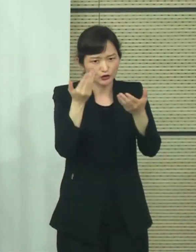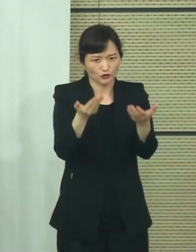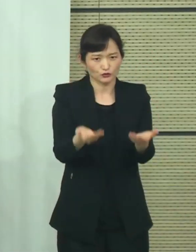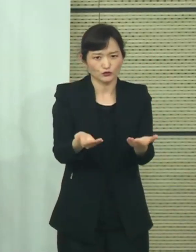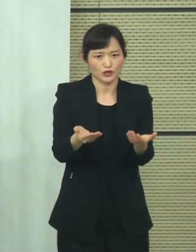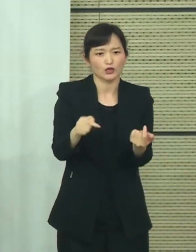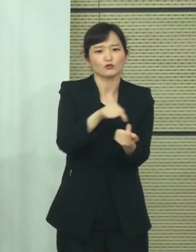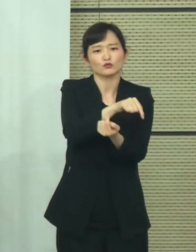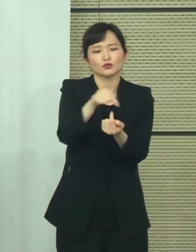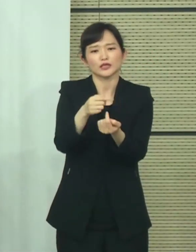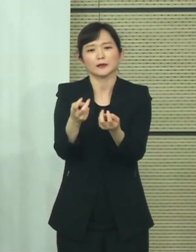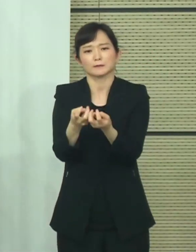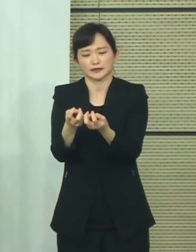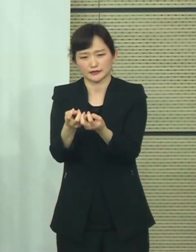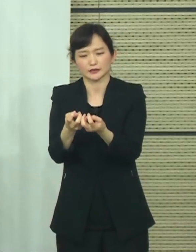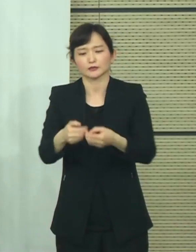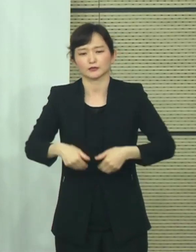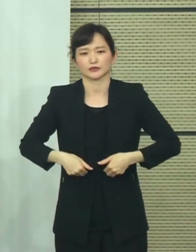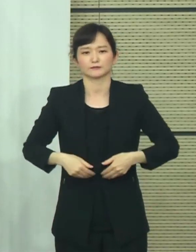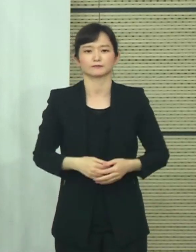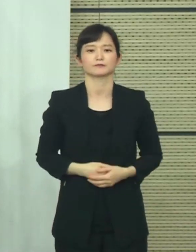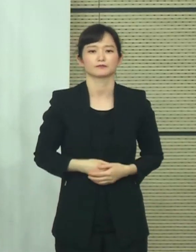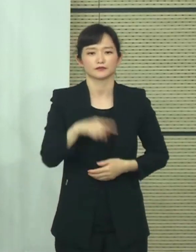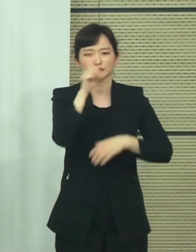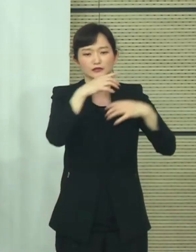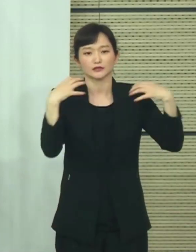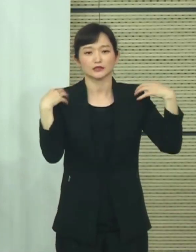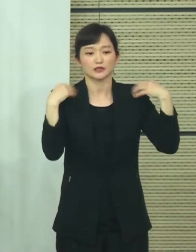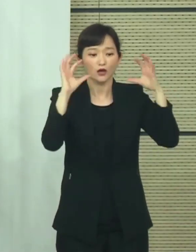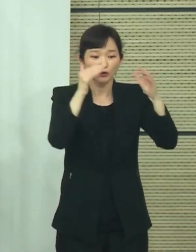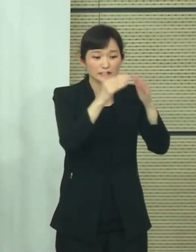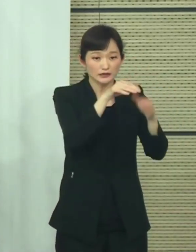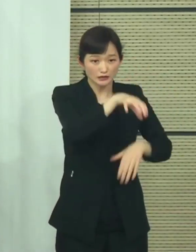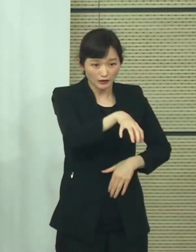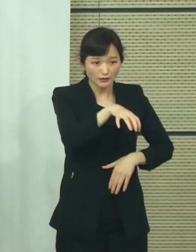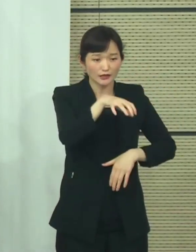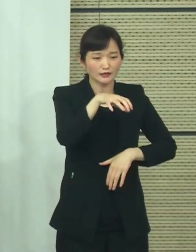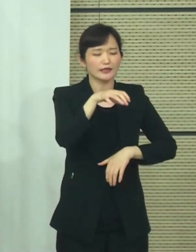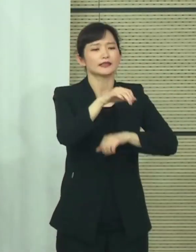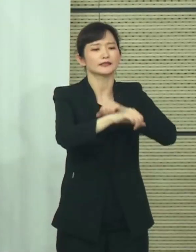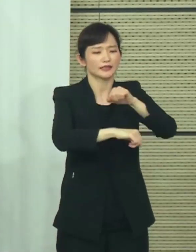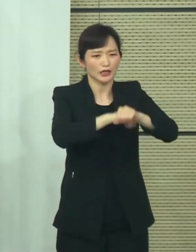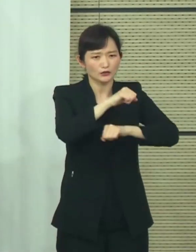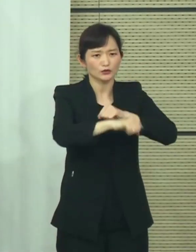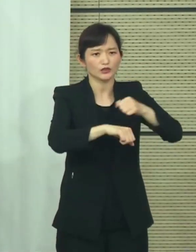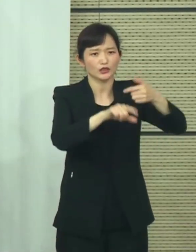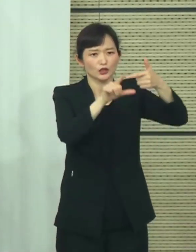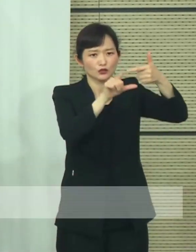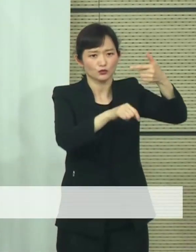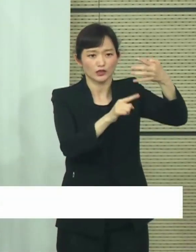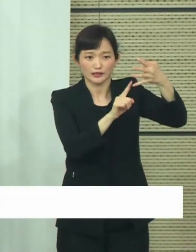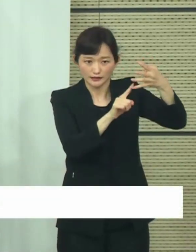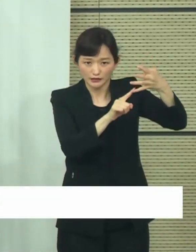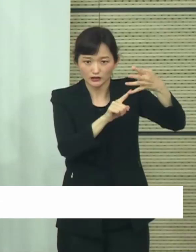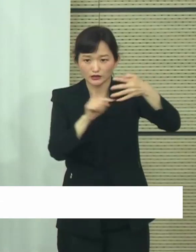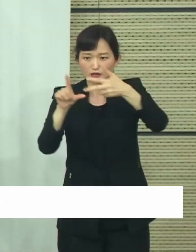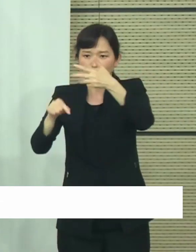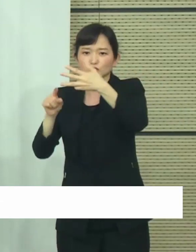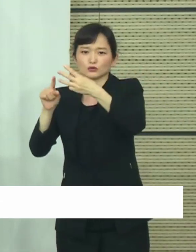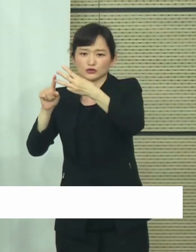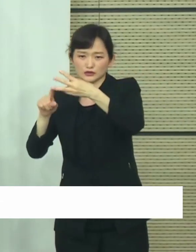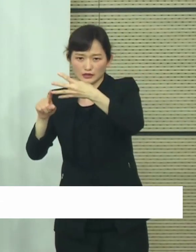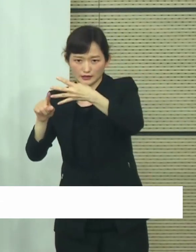이 필요한 상황입니다 이에 정부는 어린이집에서 자율적으로 6월 넷째 주 부터 7월 3째주